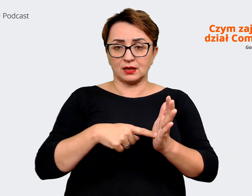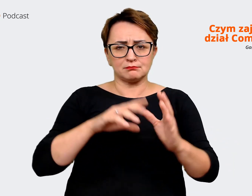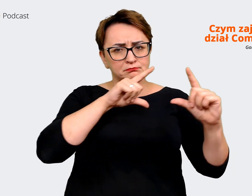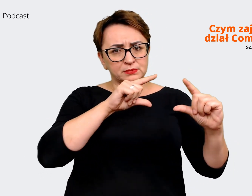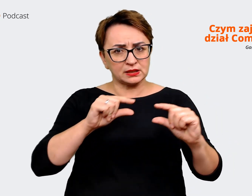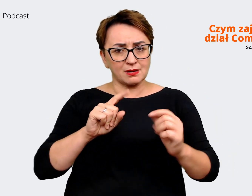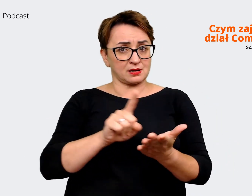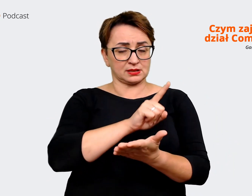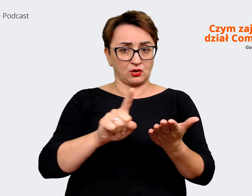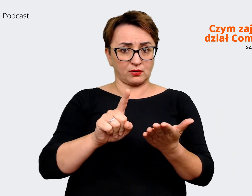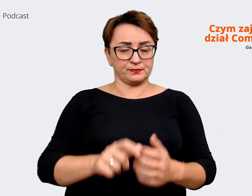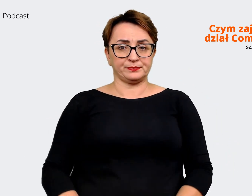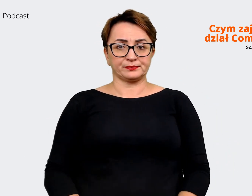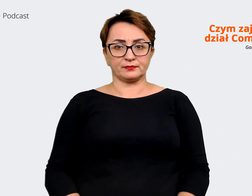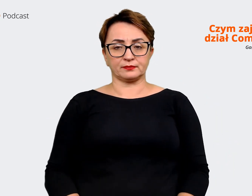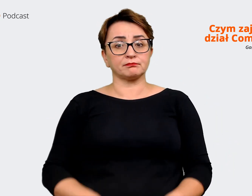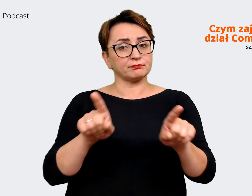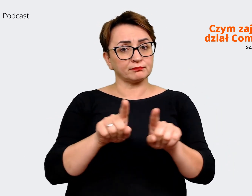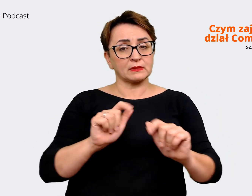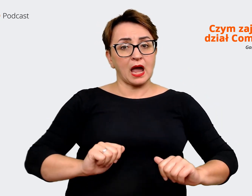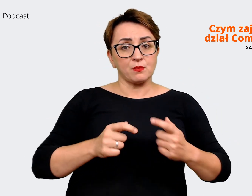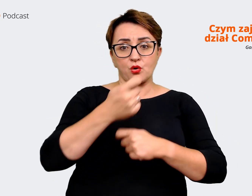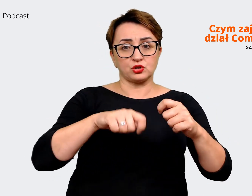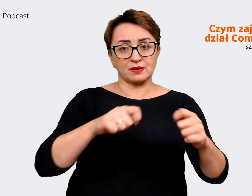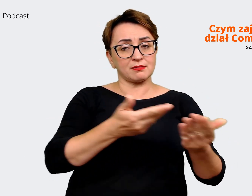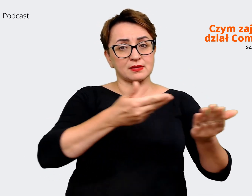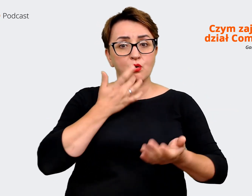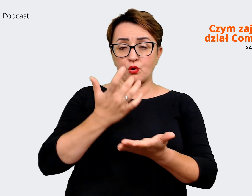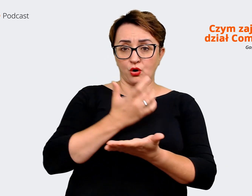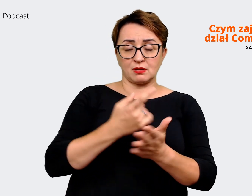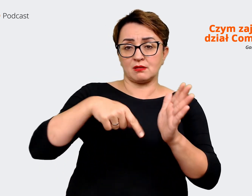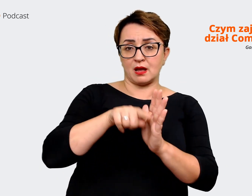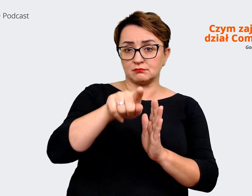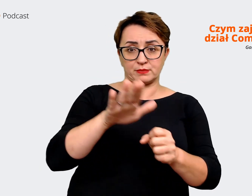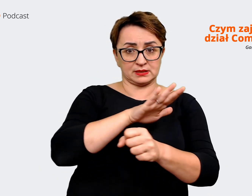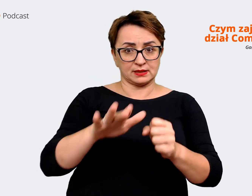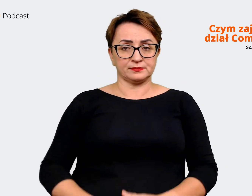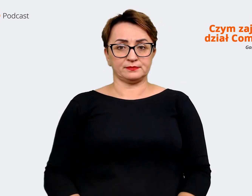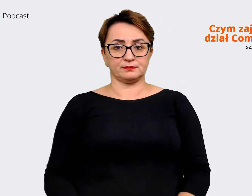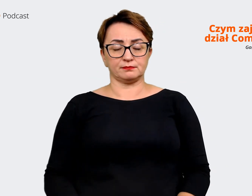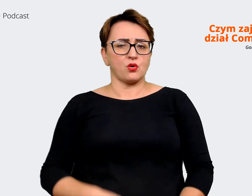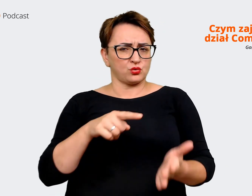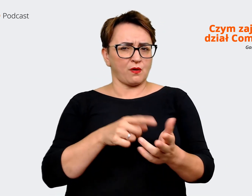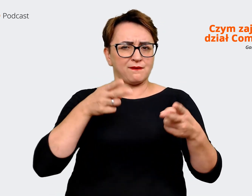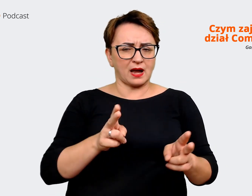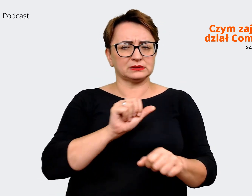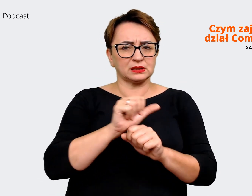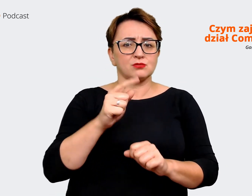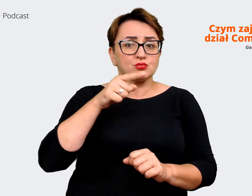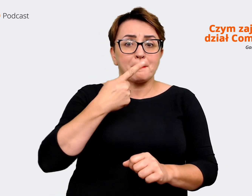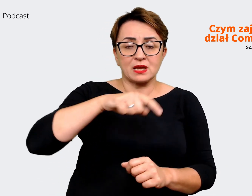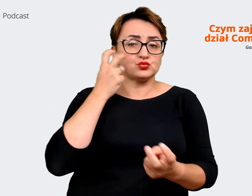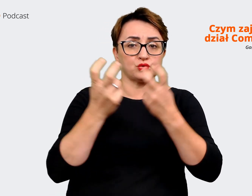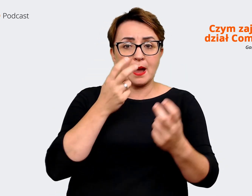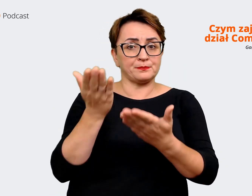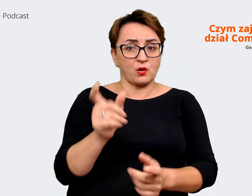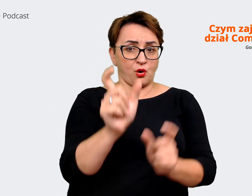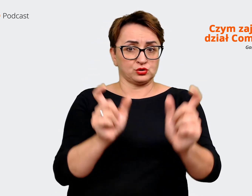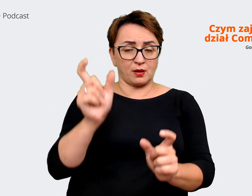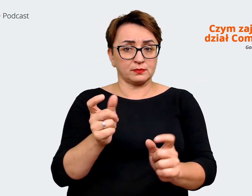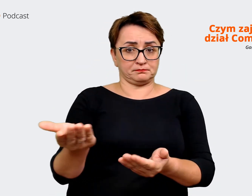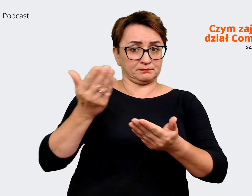najmniej ryzykowne rozwiązanie. Jeżeli widzimy problemy, to staramy się podać rozwiązania. Jeżeli te rozwiązania nie są akceptowane przez biznes,